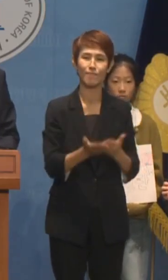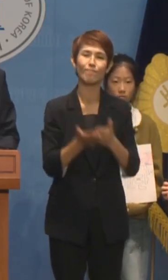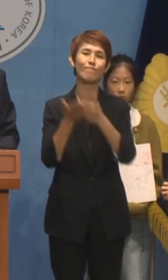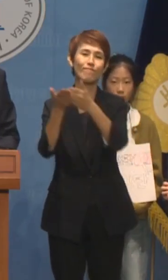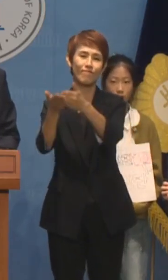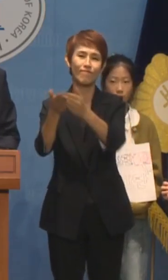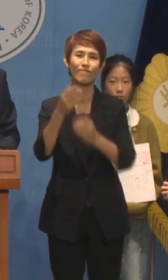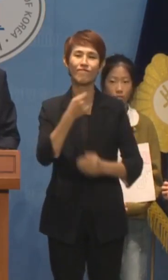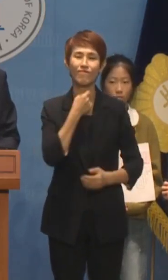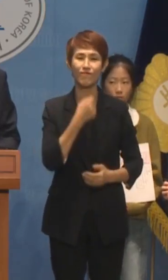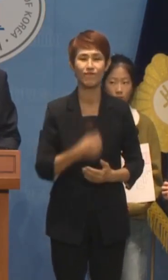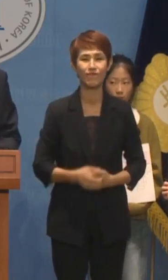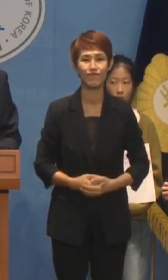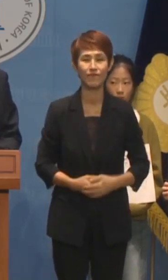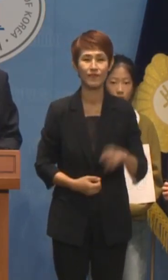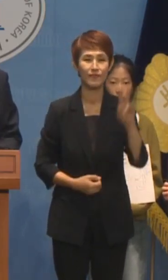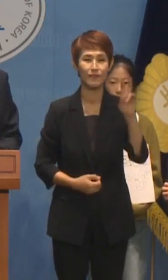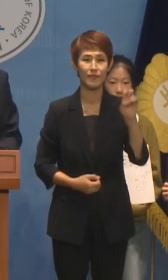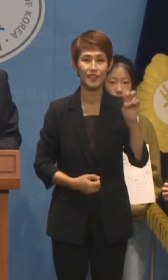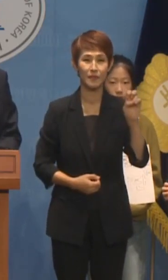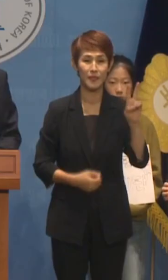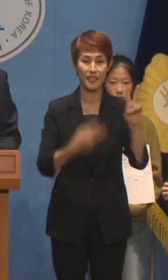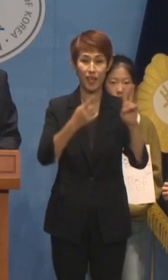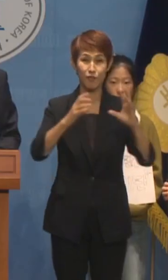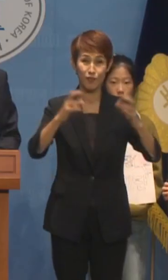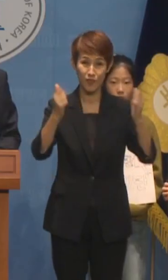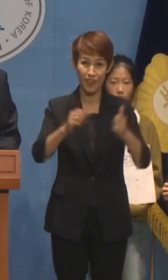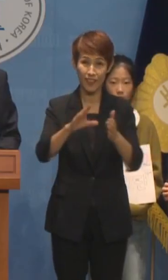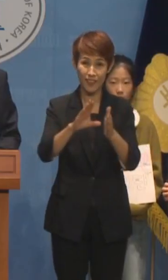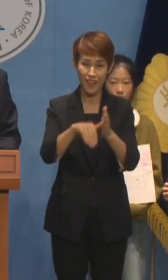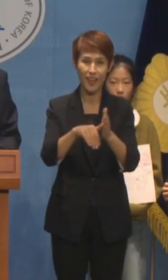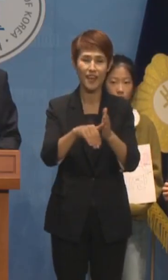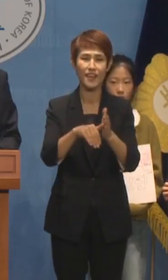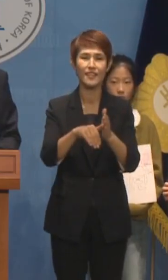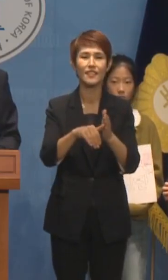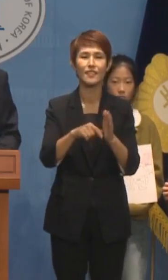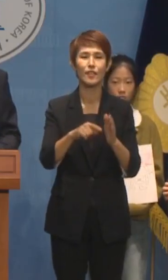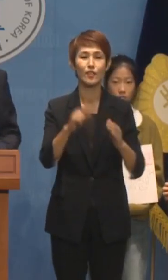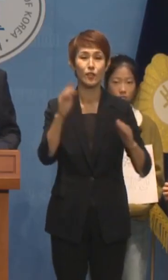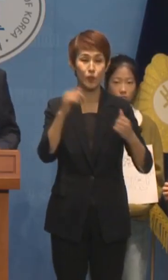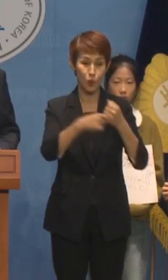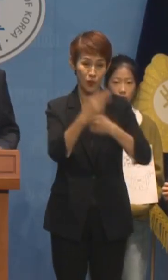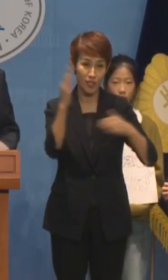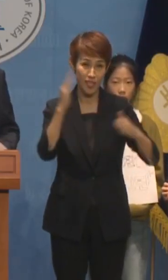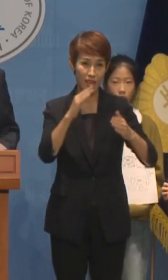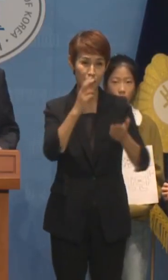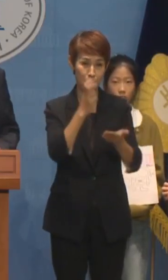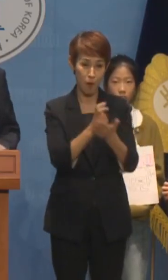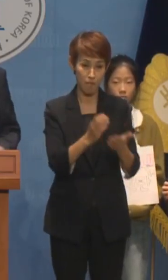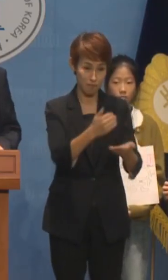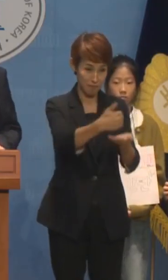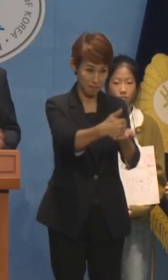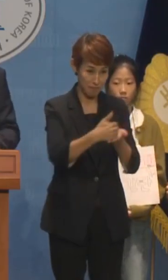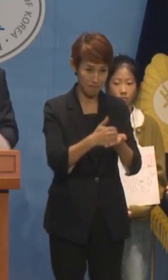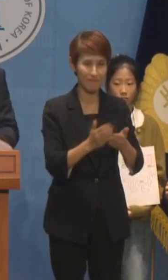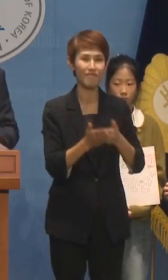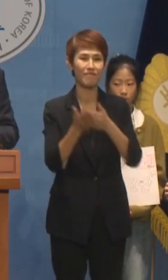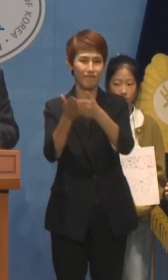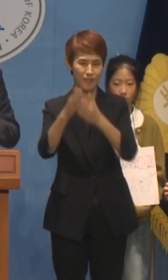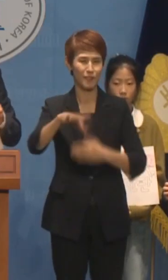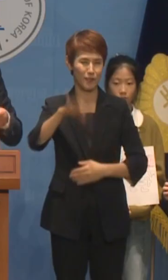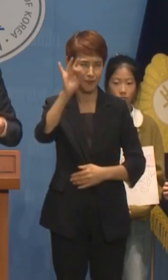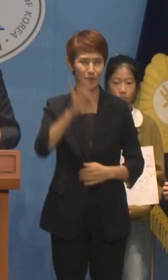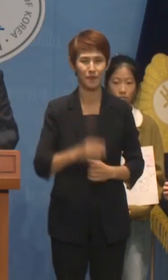합니다. 22대 국회에서는 처음으로 초등학생들이 청원한 법률이 제출이 되는 것입니다. 먼저 이